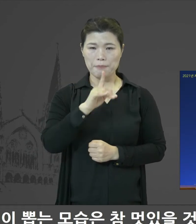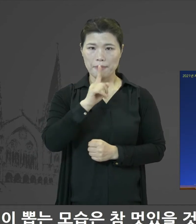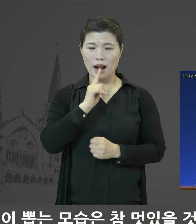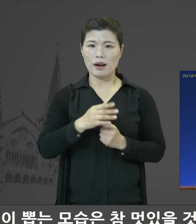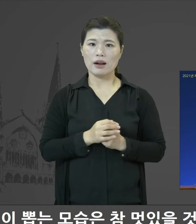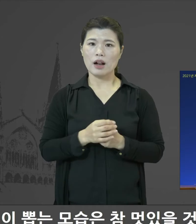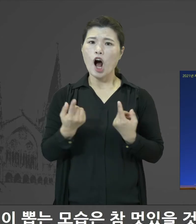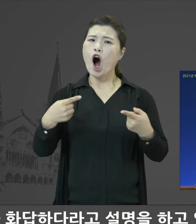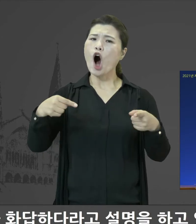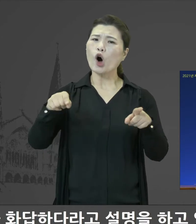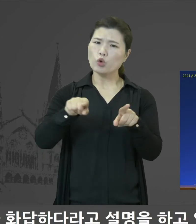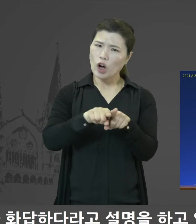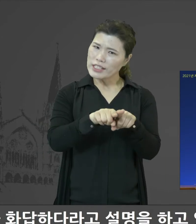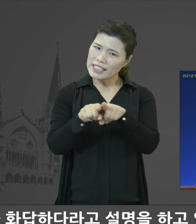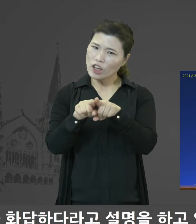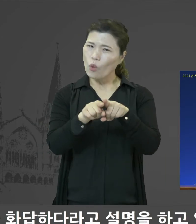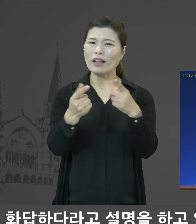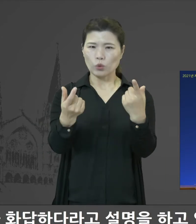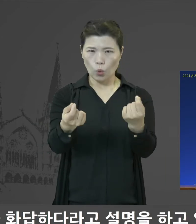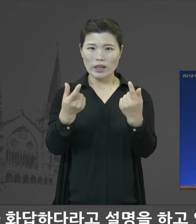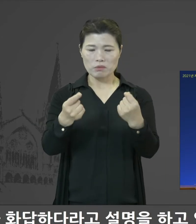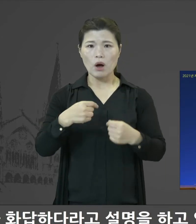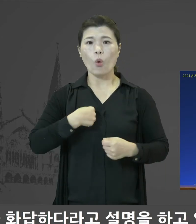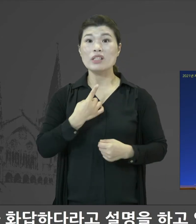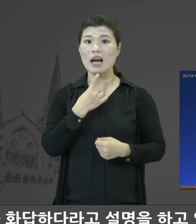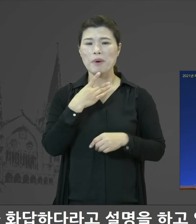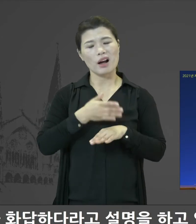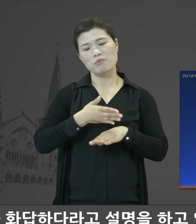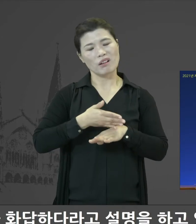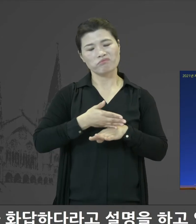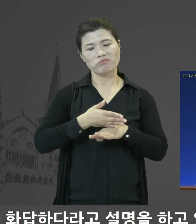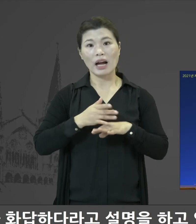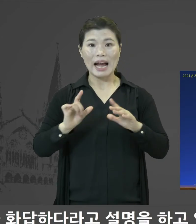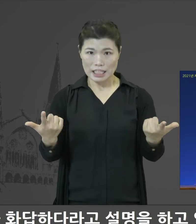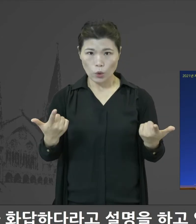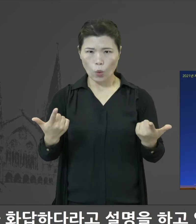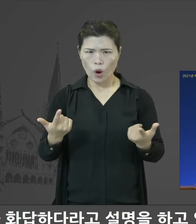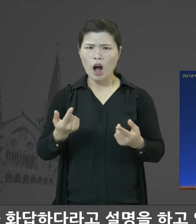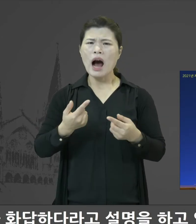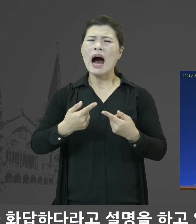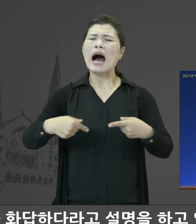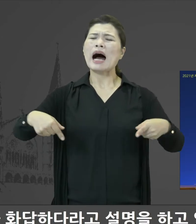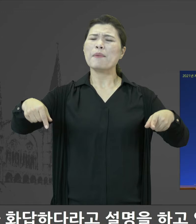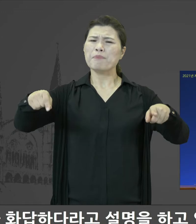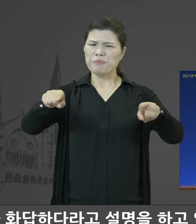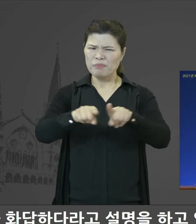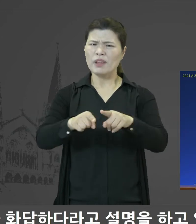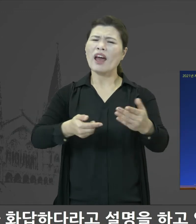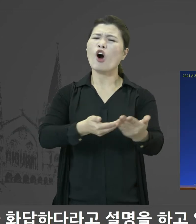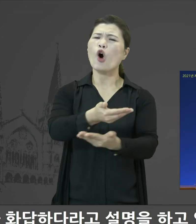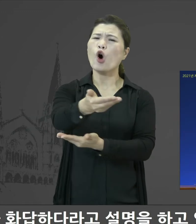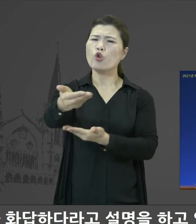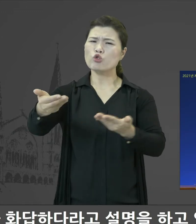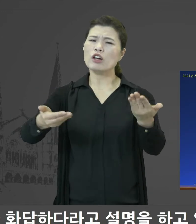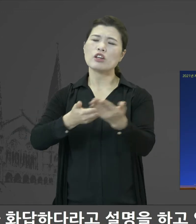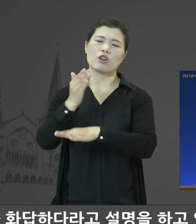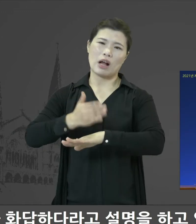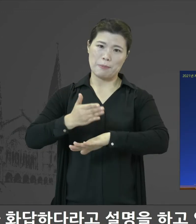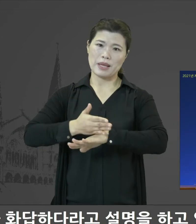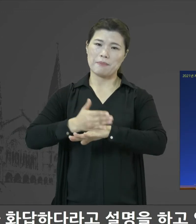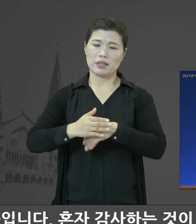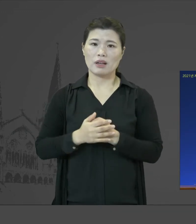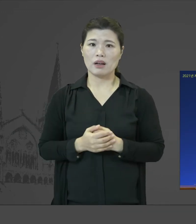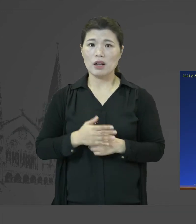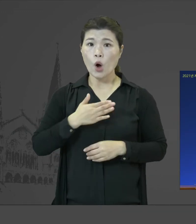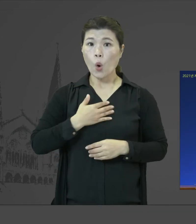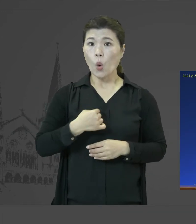모습입니다. 혼자 감사하는 게 아니라 어우러져서 함께 감사하는 겁니다. 우리가 혼자 감사하는